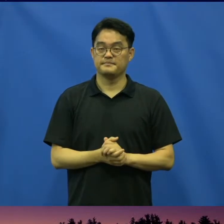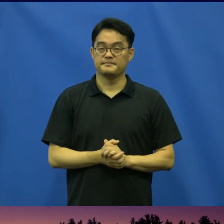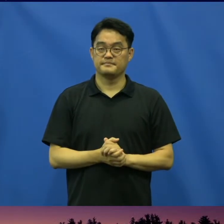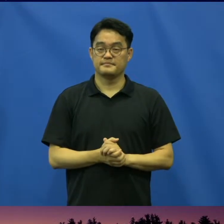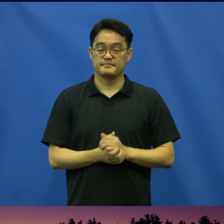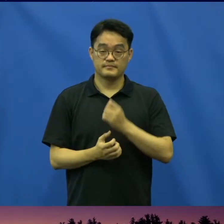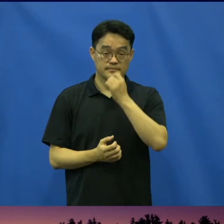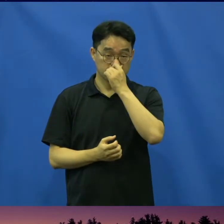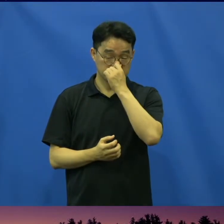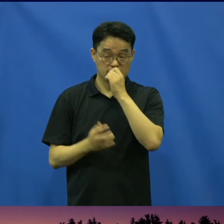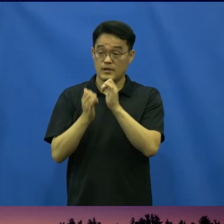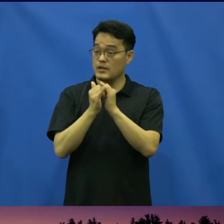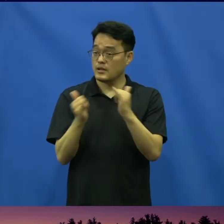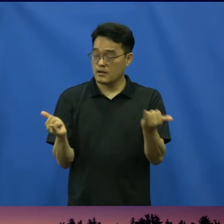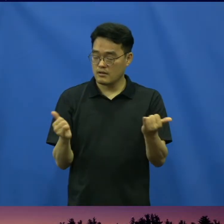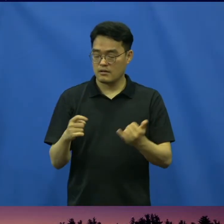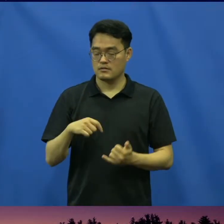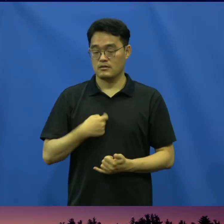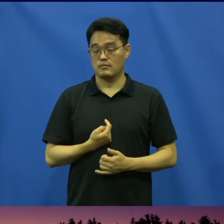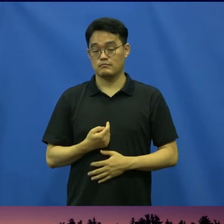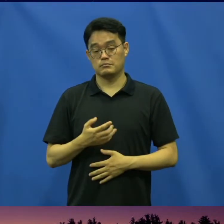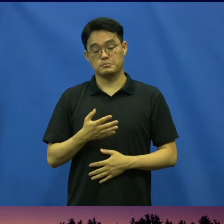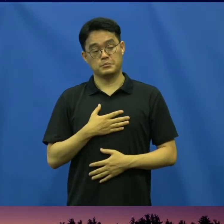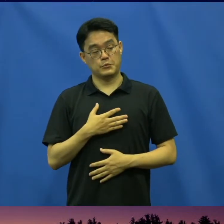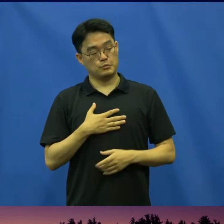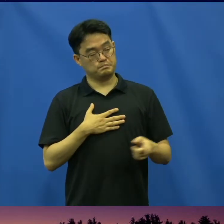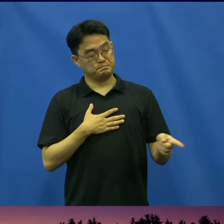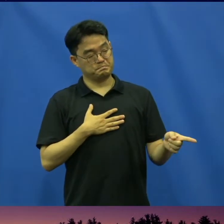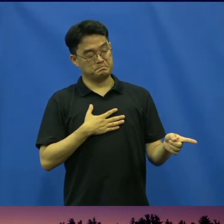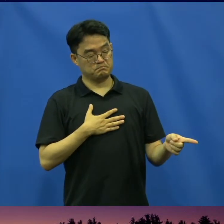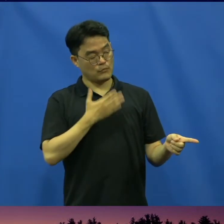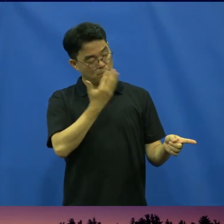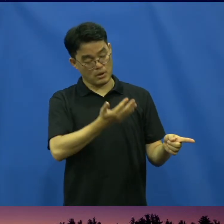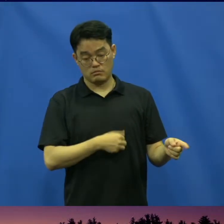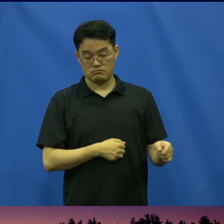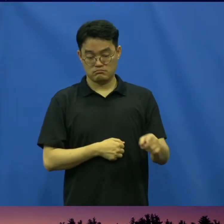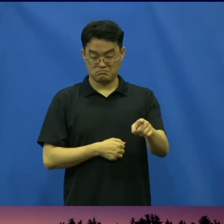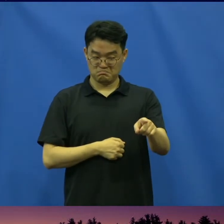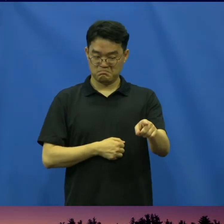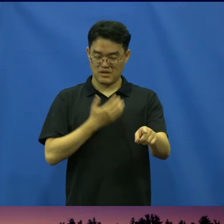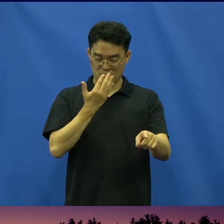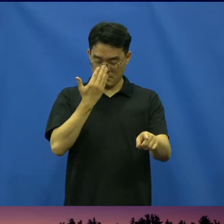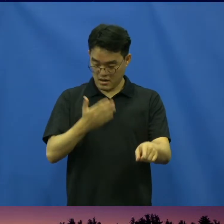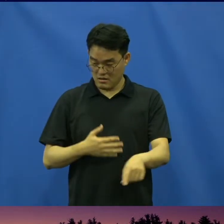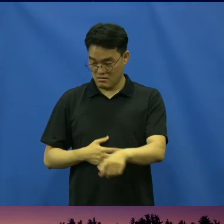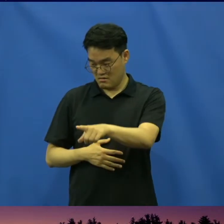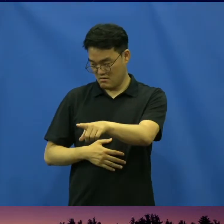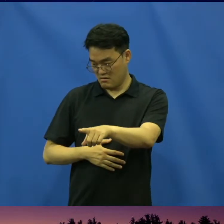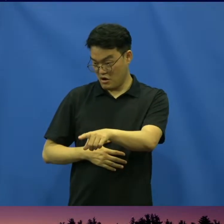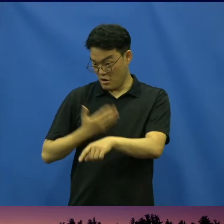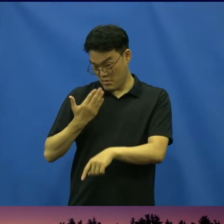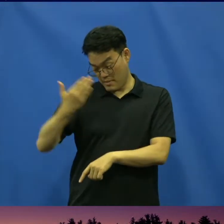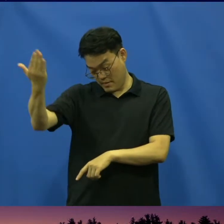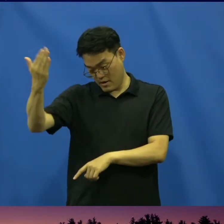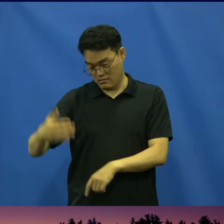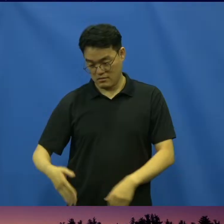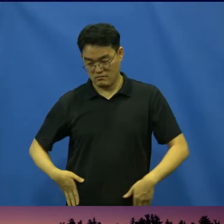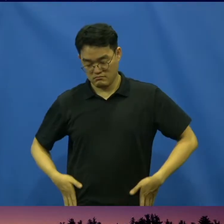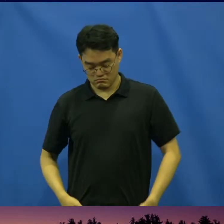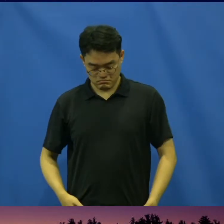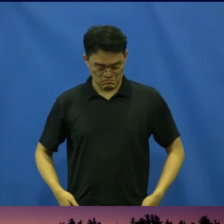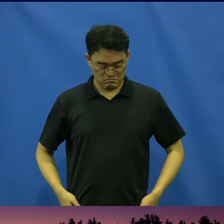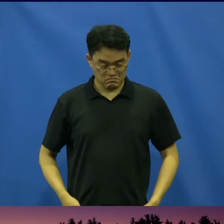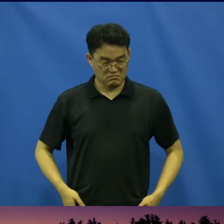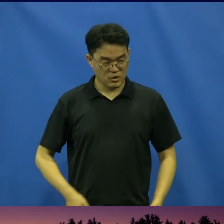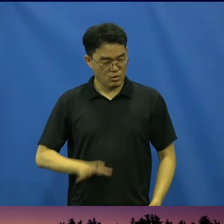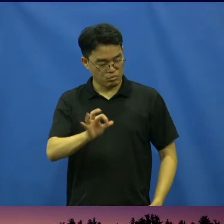인간은 자기 환상에 잘 빠집니다. 내가 무엇인가 할 수 있을 것처럼 착각을 잘 해요. 조금만 힘이 있고 주머니에 돈이 있으면 내가 가진 것으로 뭘